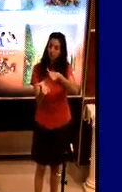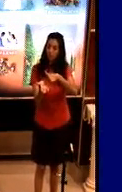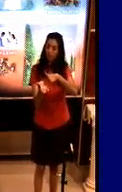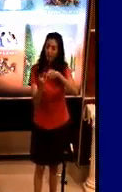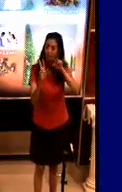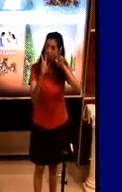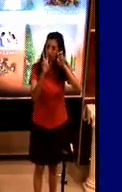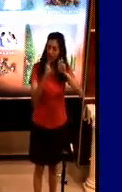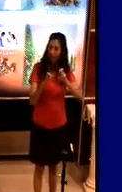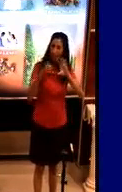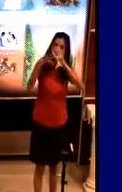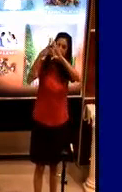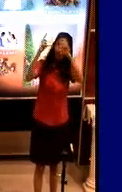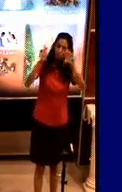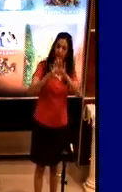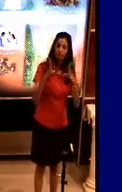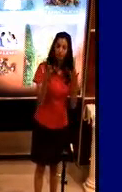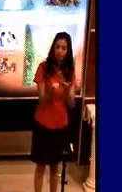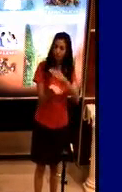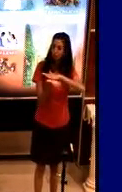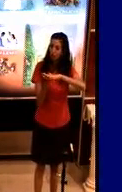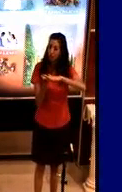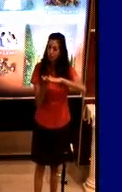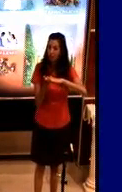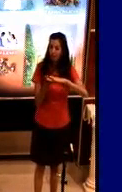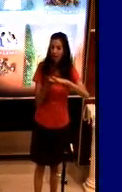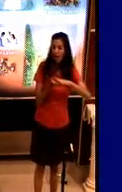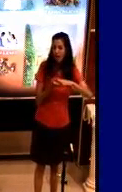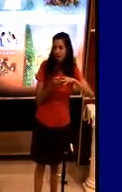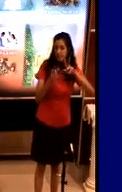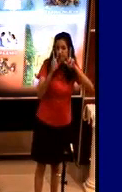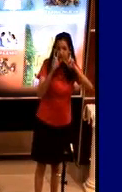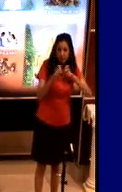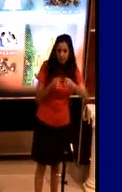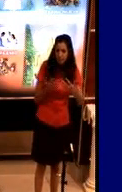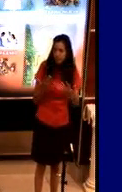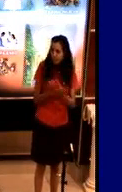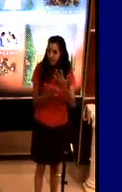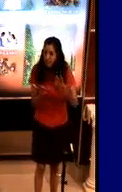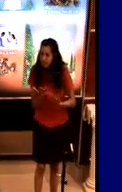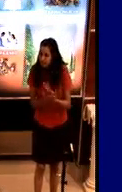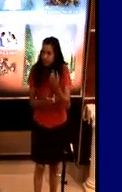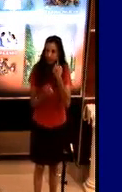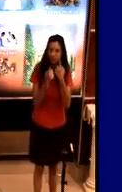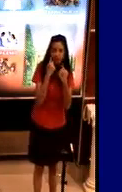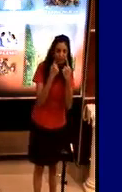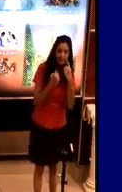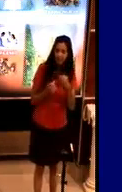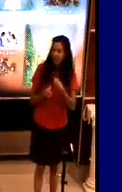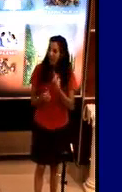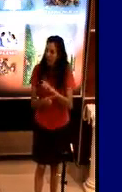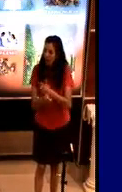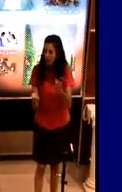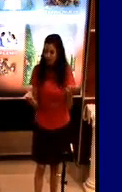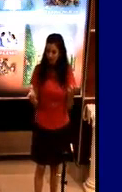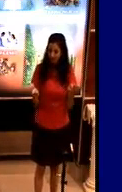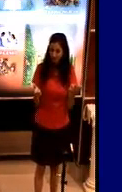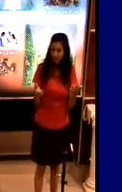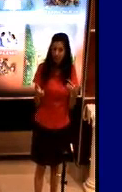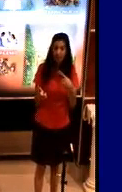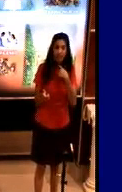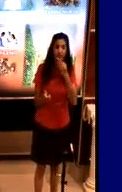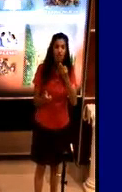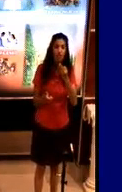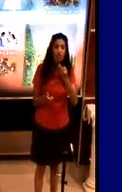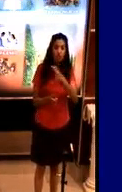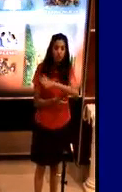habla de que allá no habrá dolor, ni gemido, ni tristeza. Dice así, habla de los hijos de Israel,